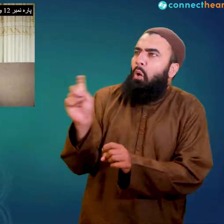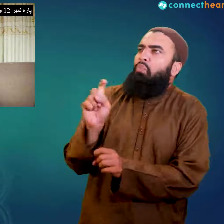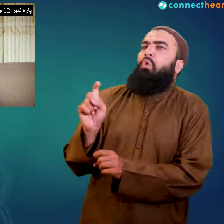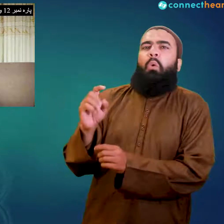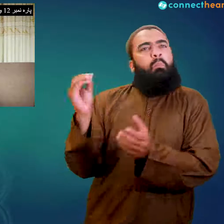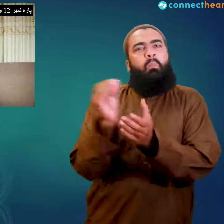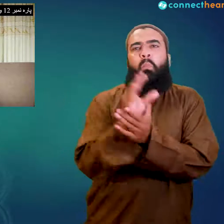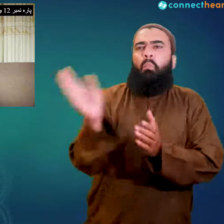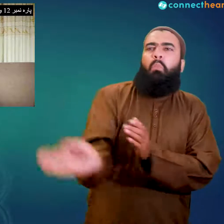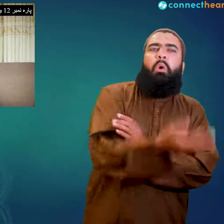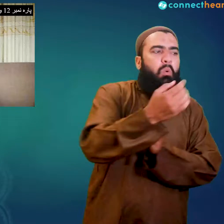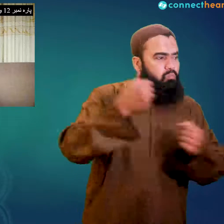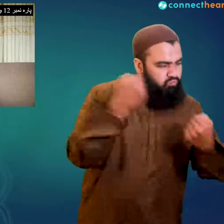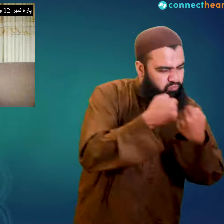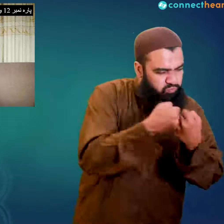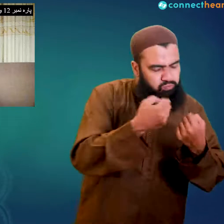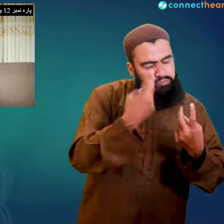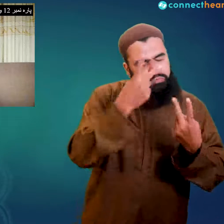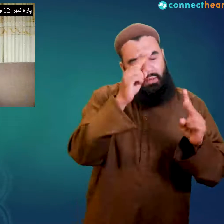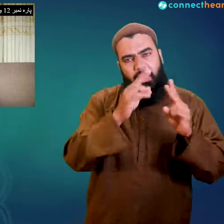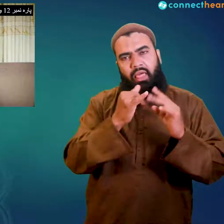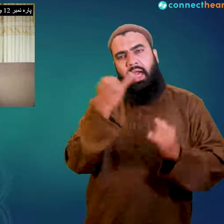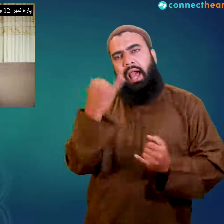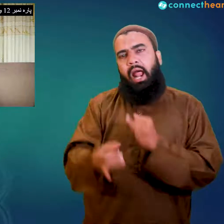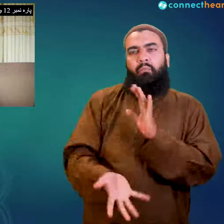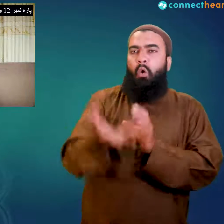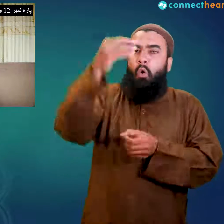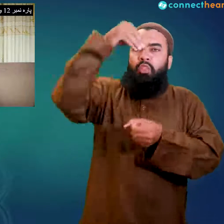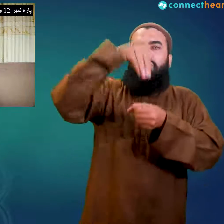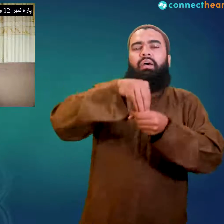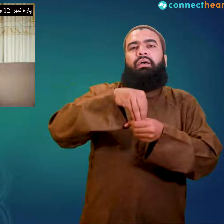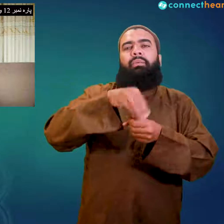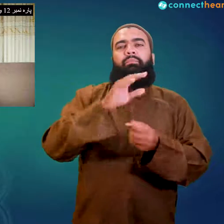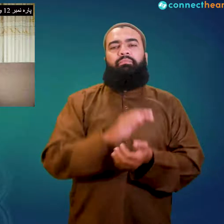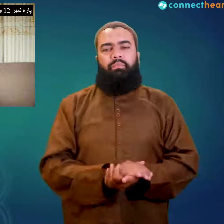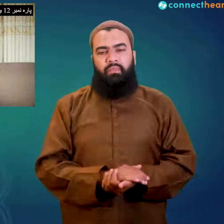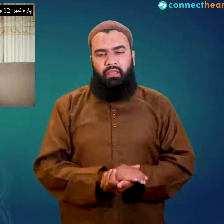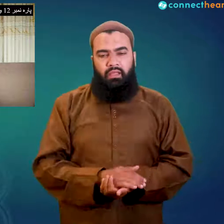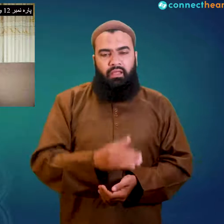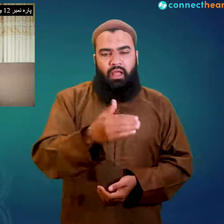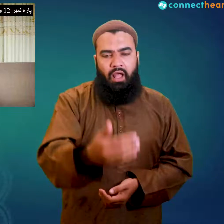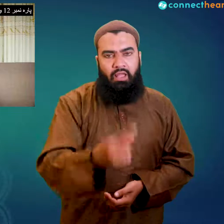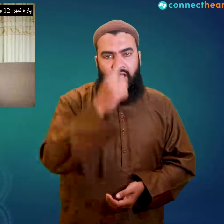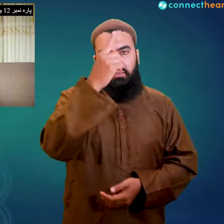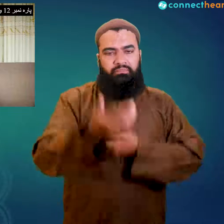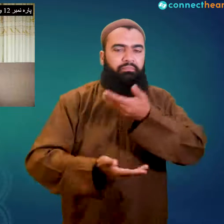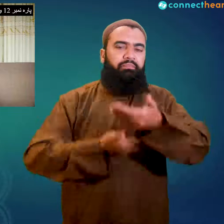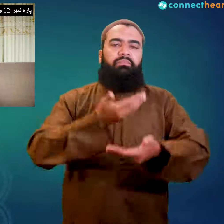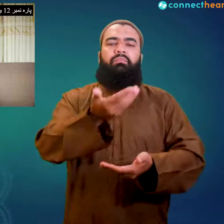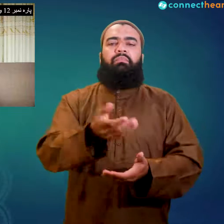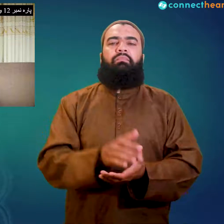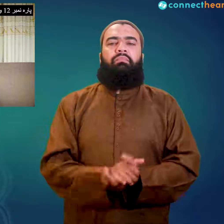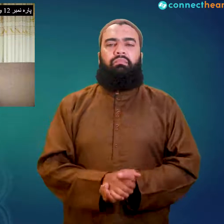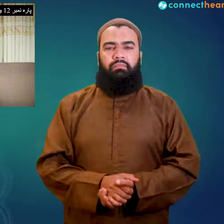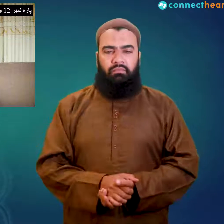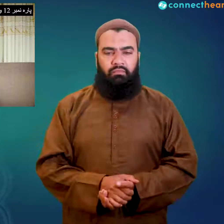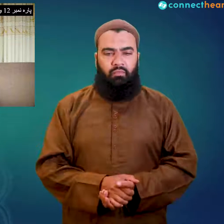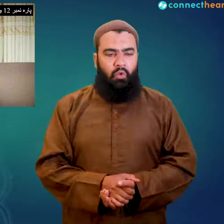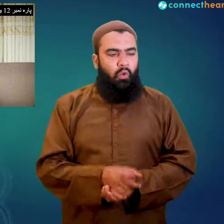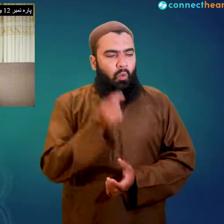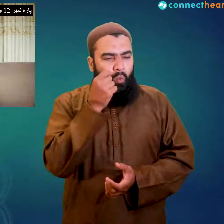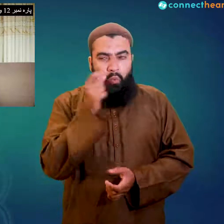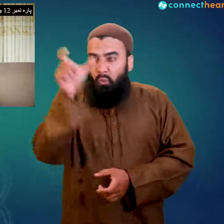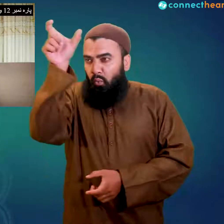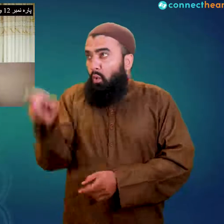وَهِيَ ظَالِمَةٌ، اور اسی طرح آپ کے رب نے بستی والوں کو پکڑ لیا جب کہ وہ اپنے اوپر ظلم